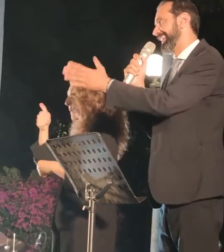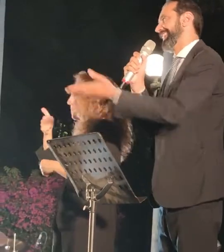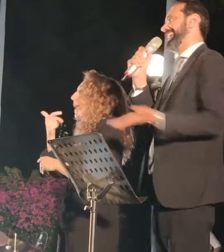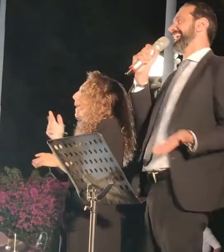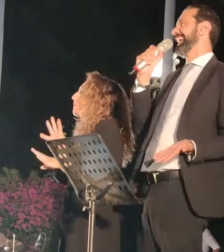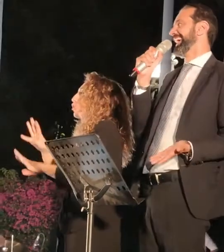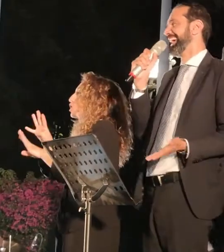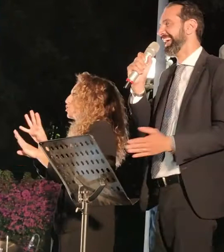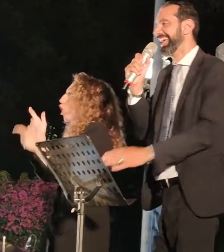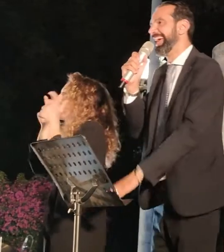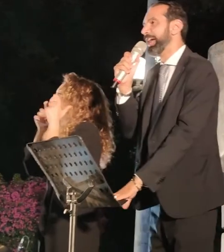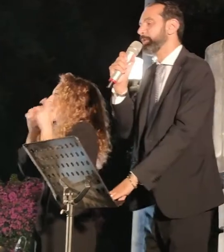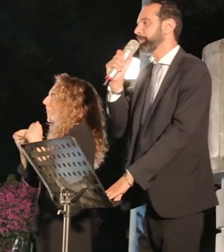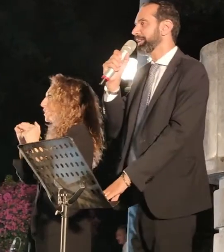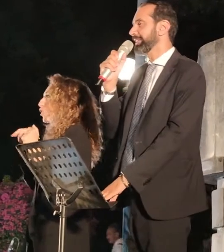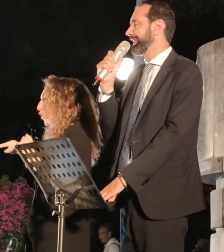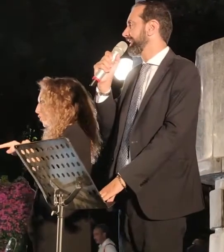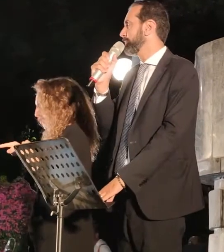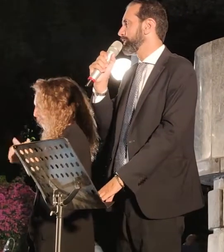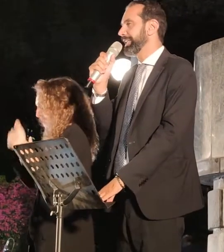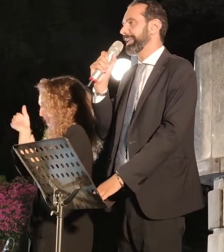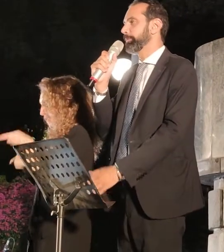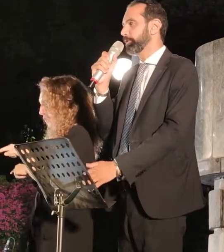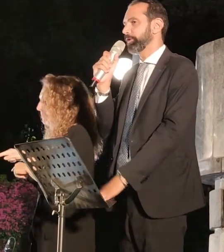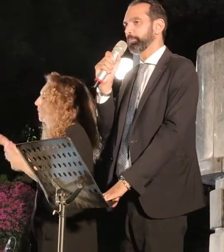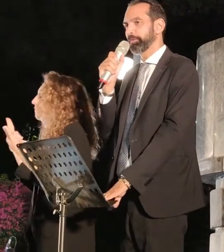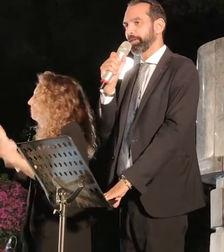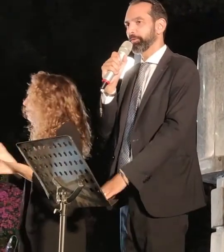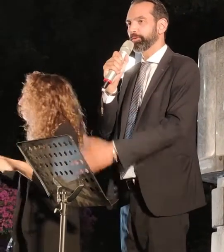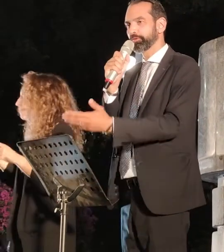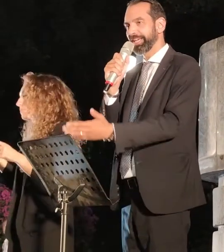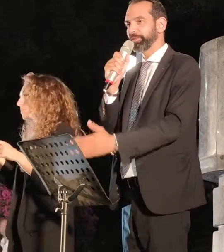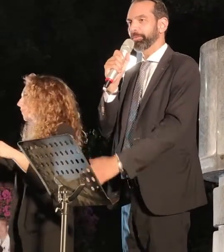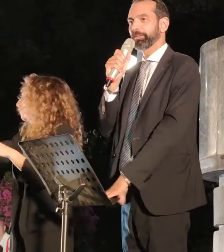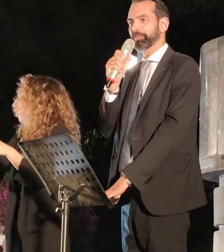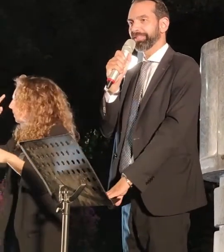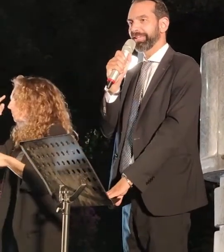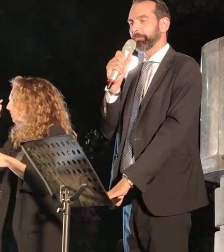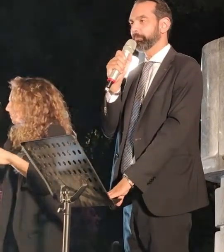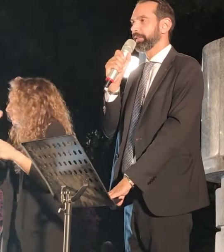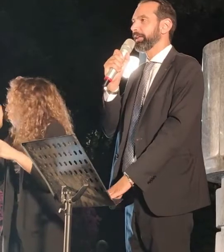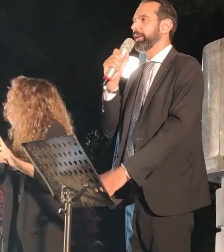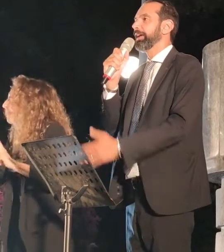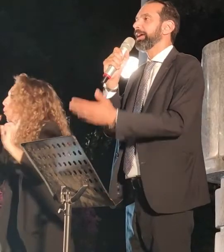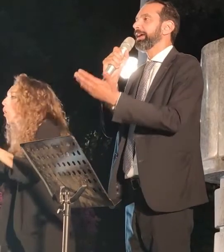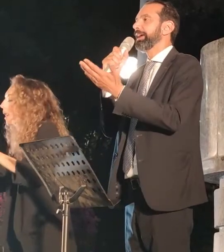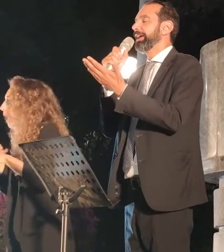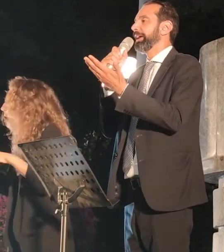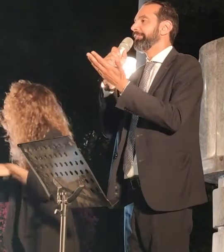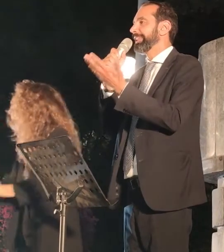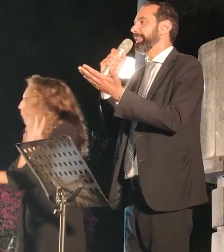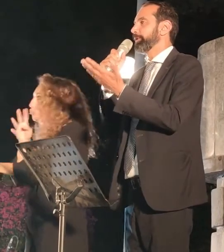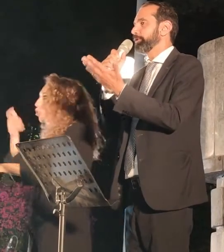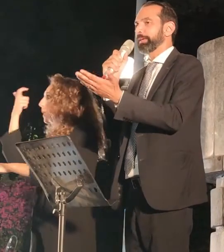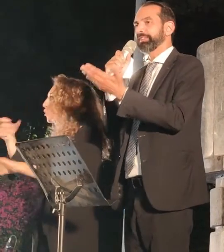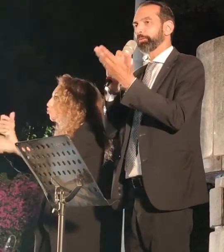aspetta che ora arrivo, eh! E non potete immaginare l'emozione che ho provato girando per la mia città